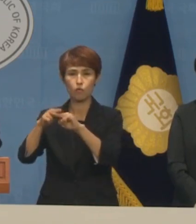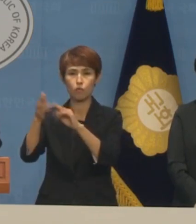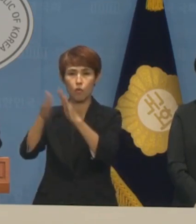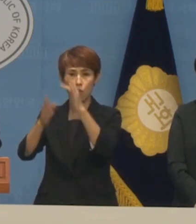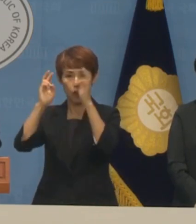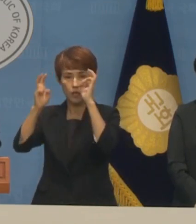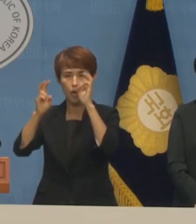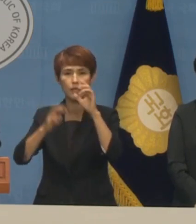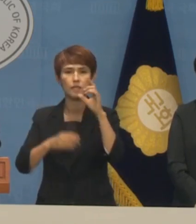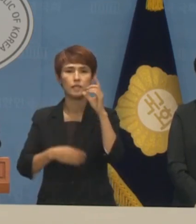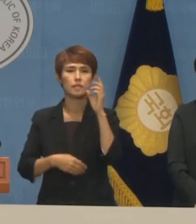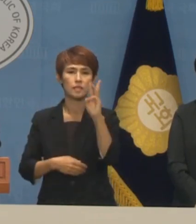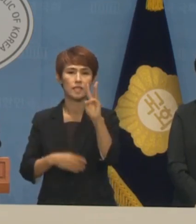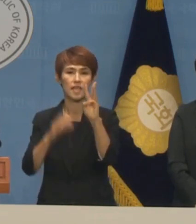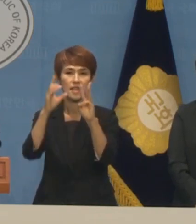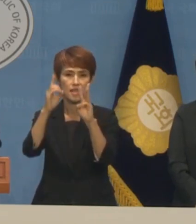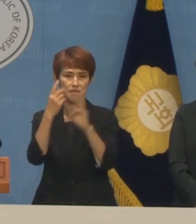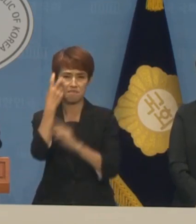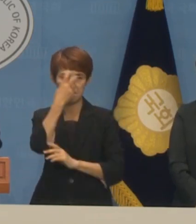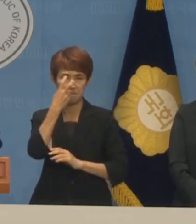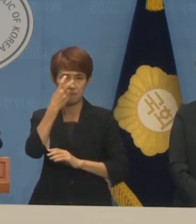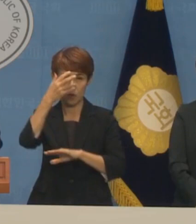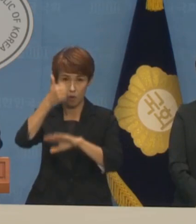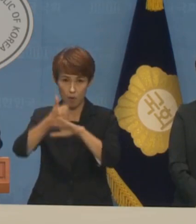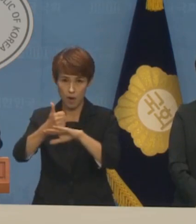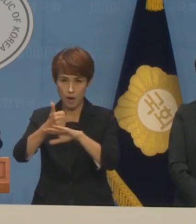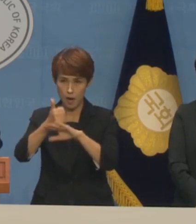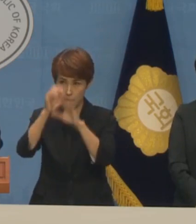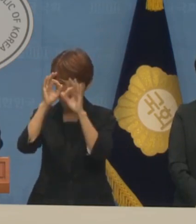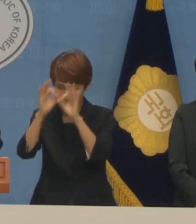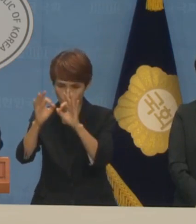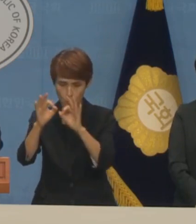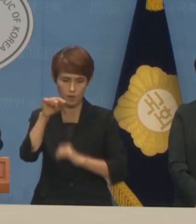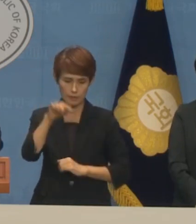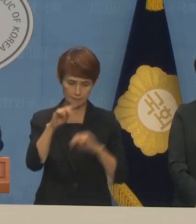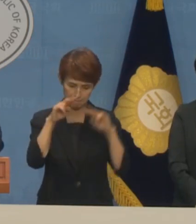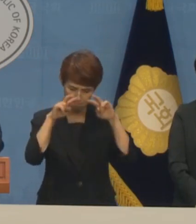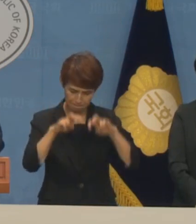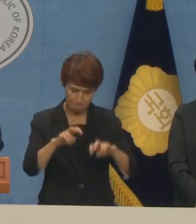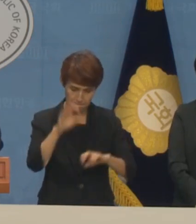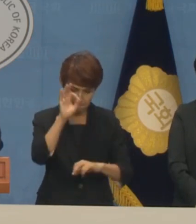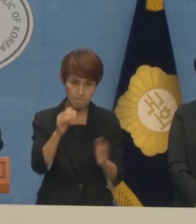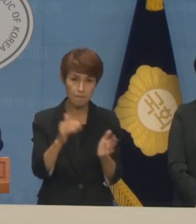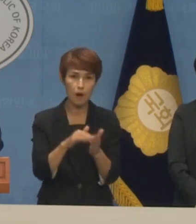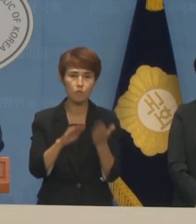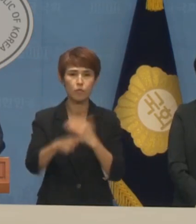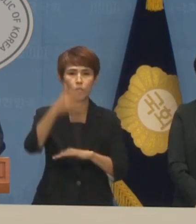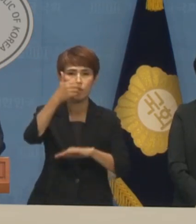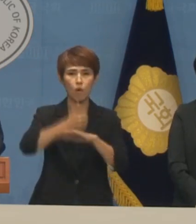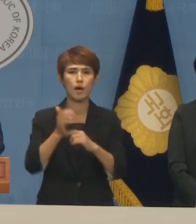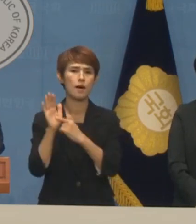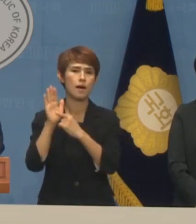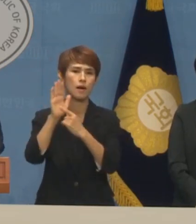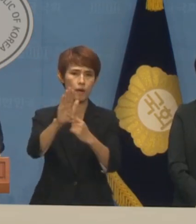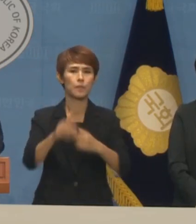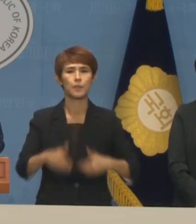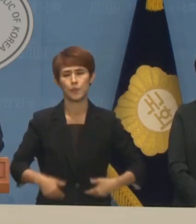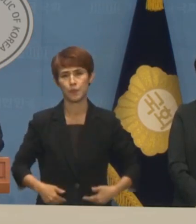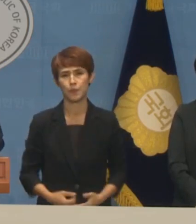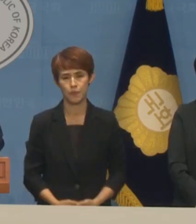결과를 종합하여 지진 가능성을 면밀하게 분석하고 그 결과를 투명하게 공개해야